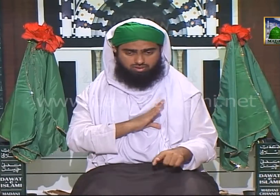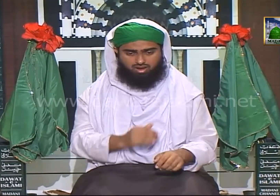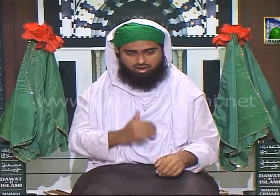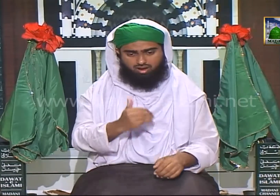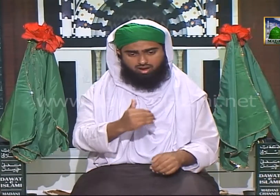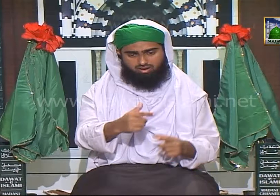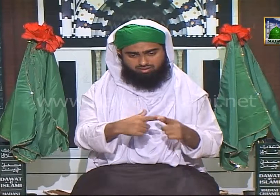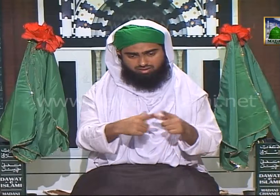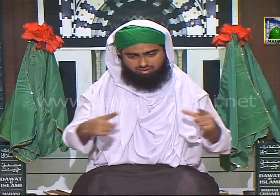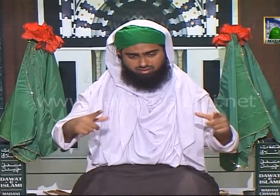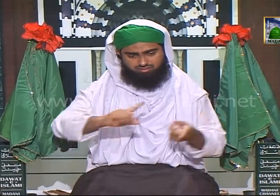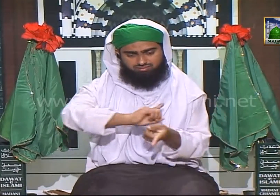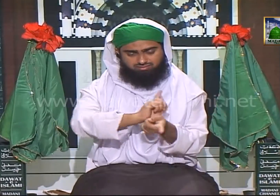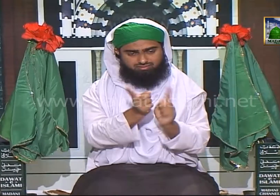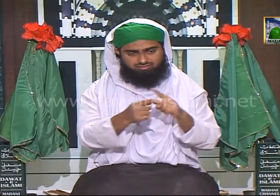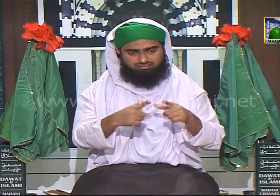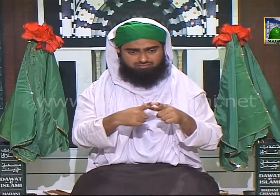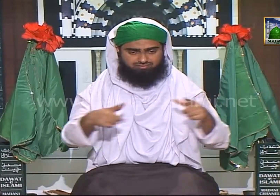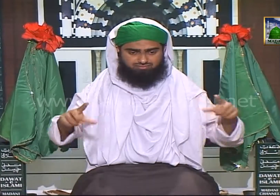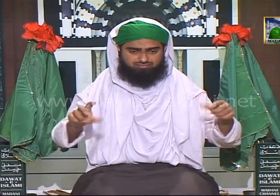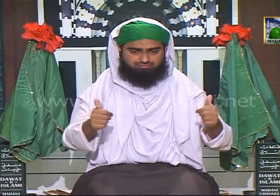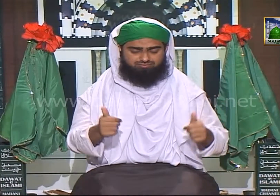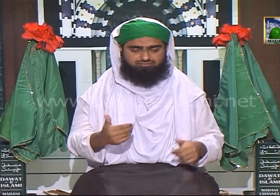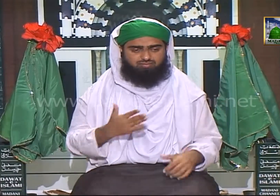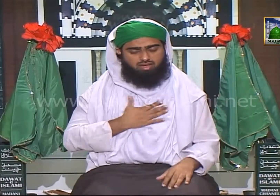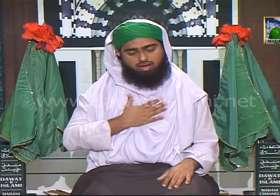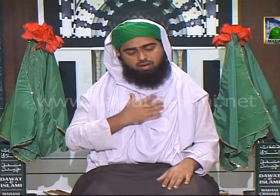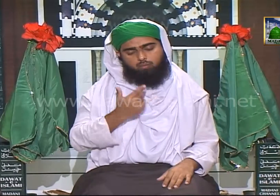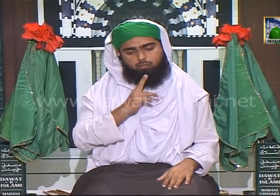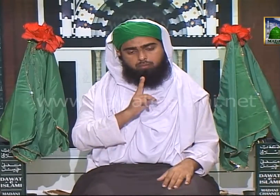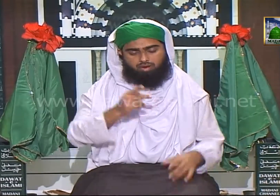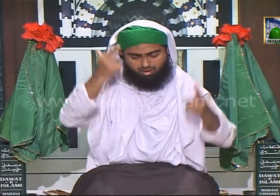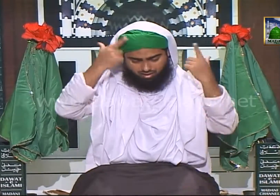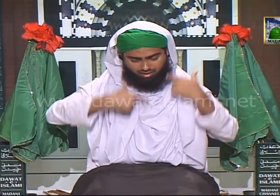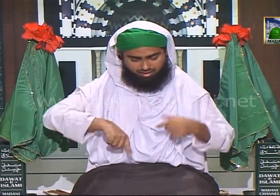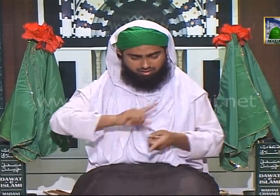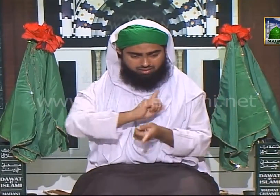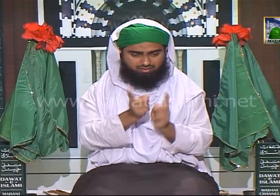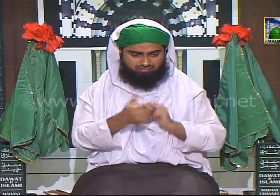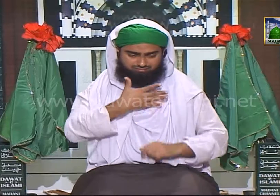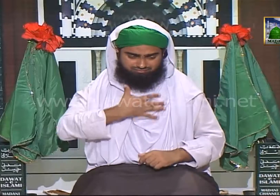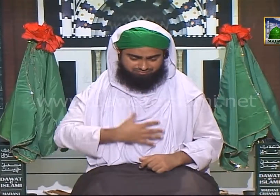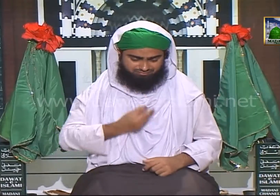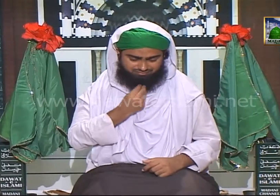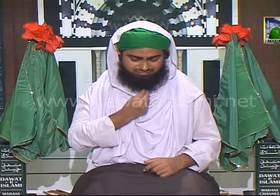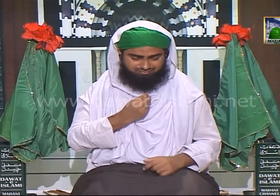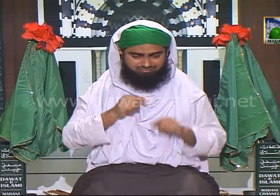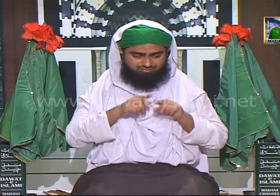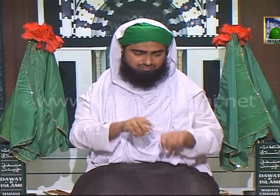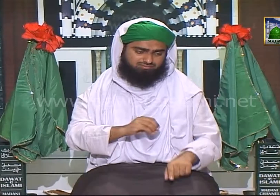کے گھر میں اصلاح کا سلسلہ چل پڑے گا. آپ صحیح ہو گئے، نمازی آپ بن گئے، آپ نے چہرہ سجا لیا، گناہوں سے